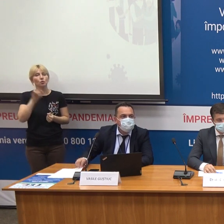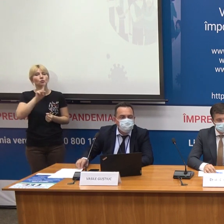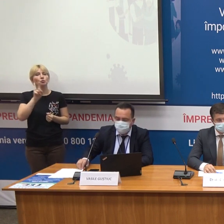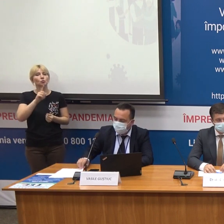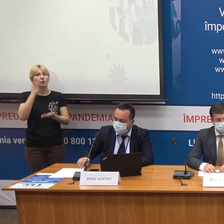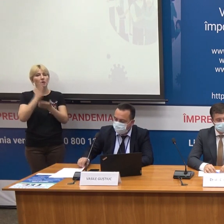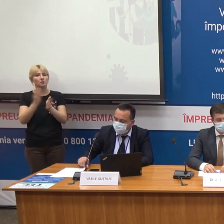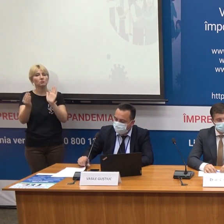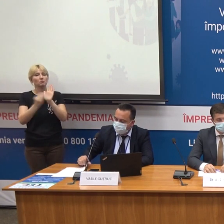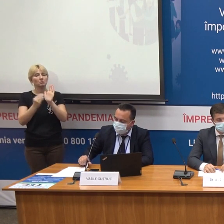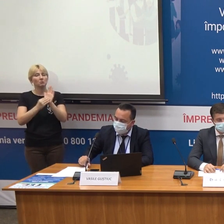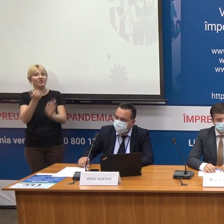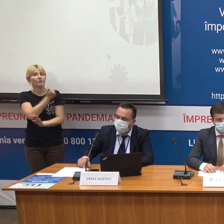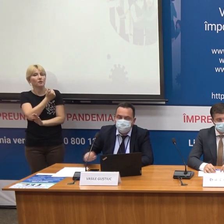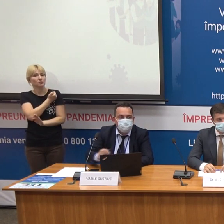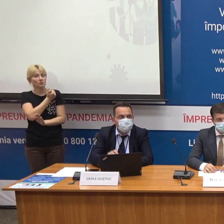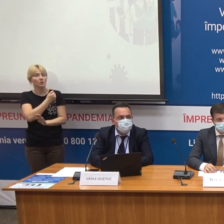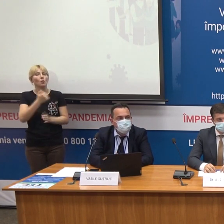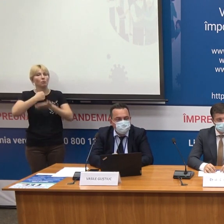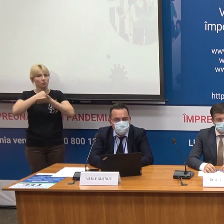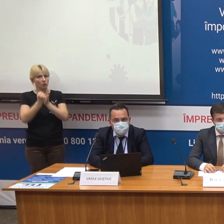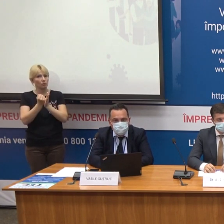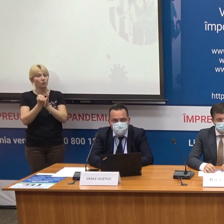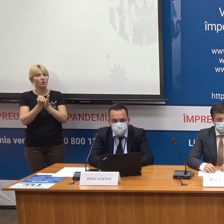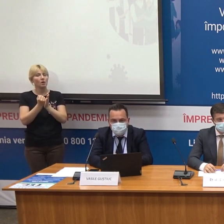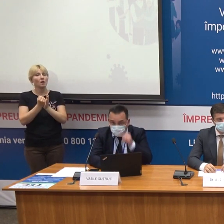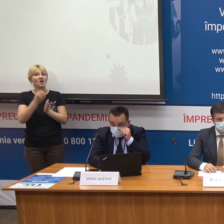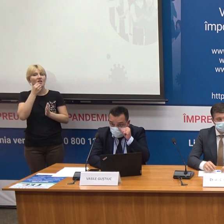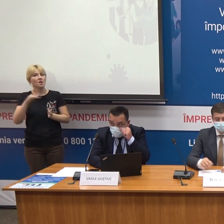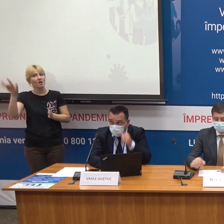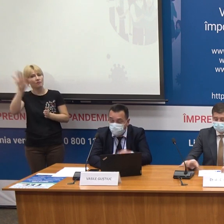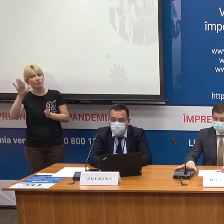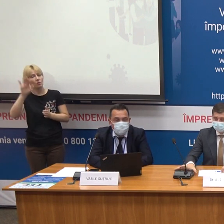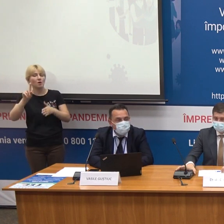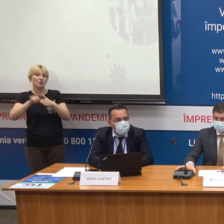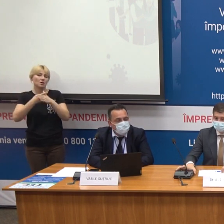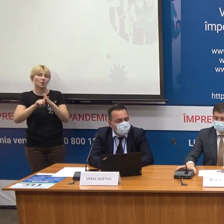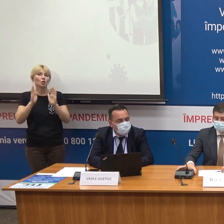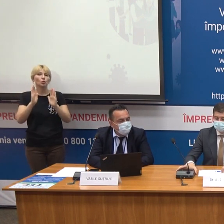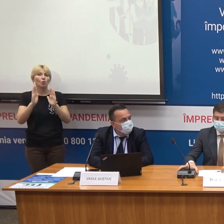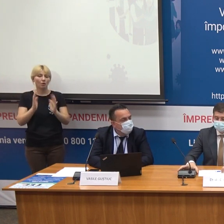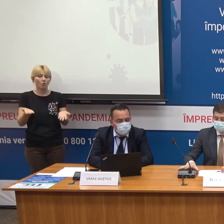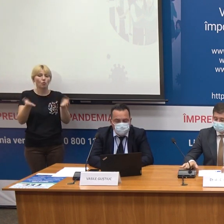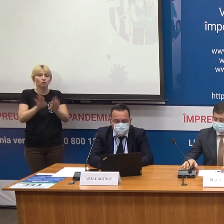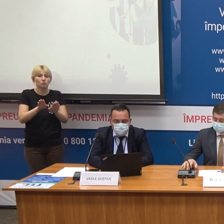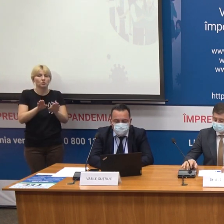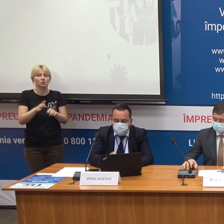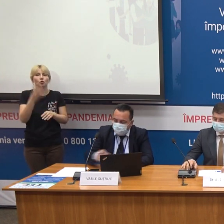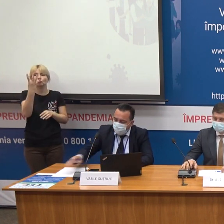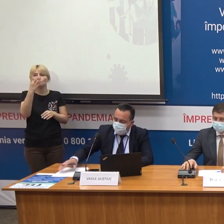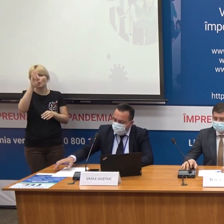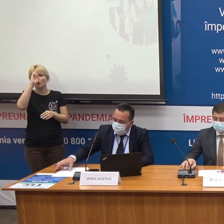vaccinare. Acesta este aprobat la nivel european, internațional sau rămâne la fel în vigoare la cele patru țări care până acum primeau